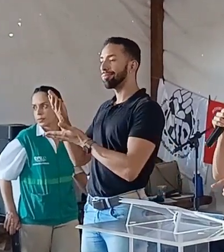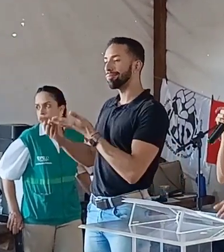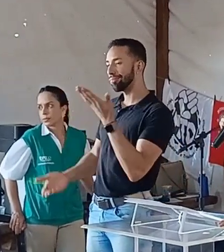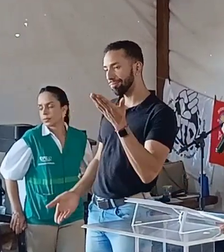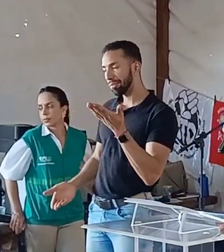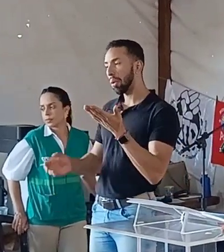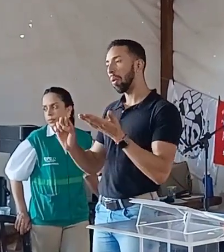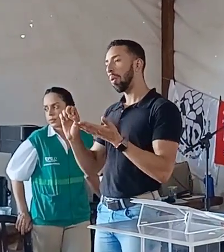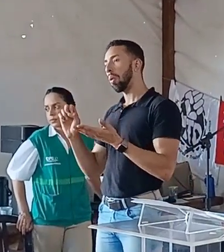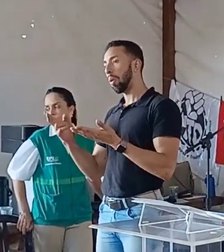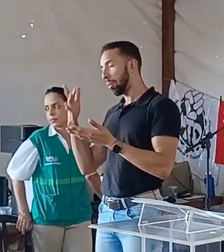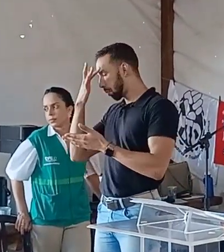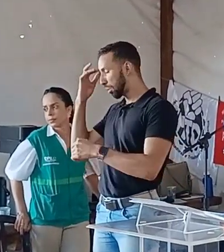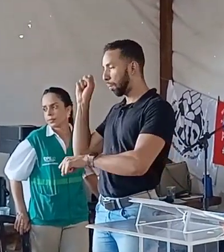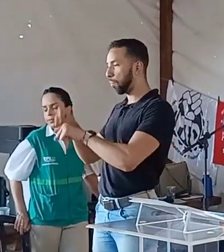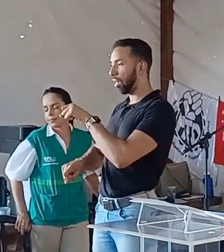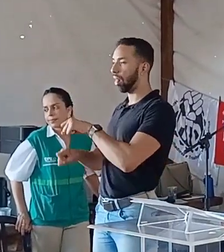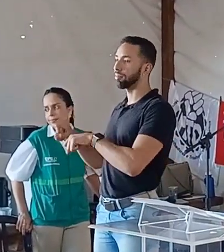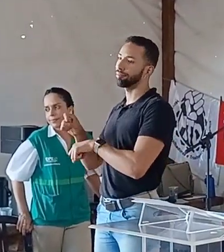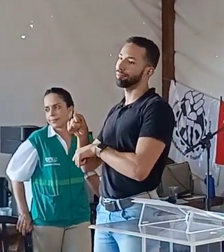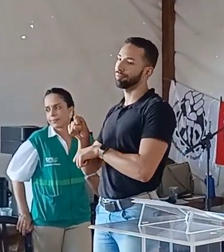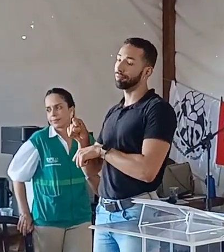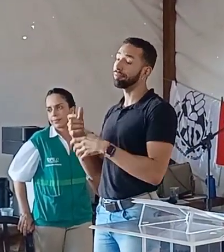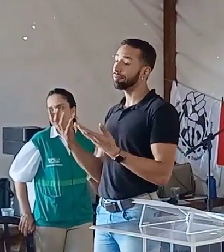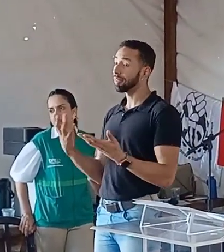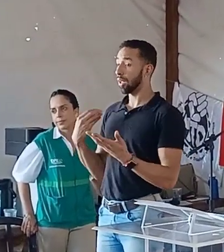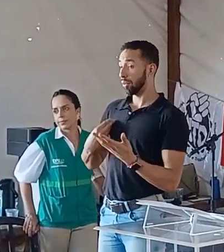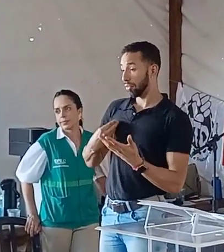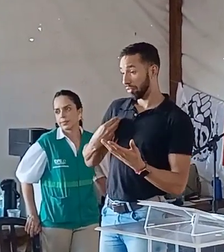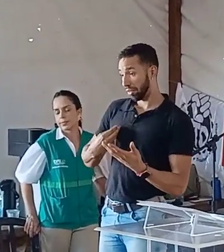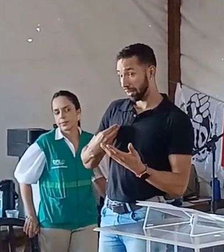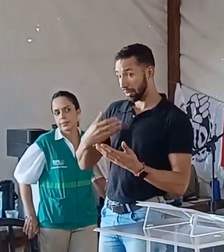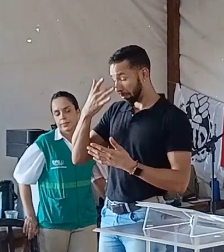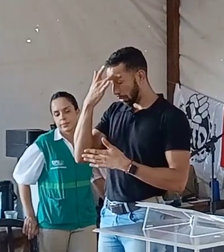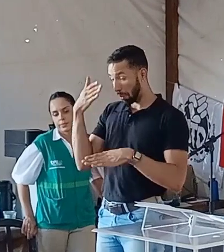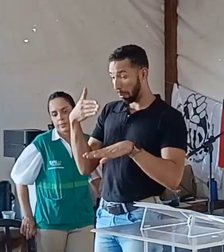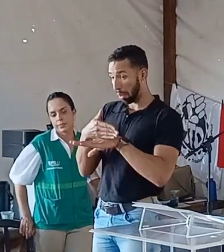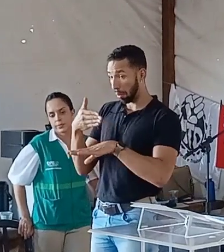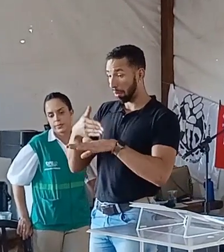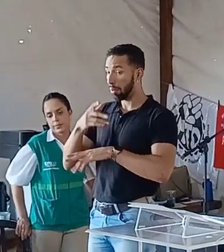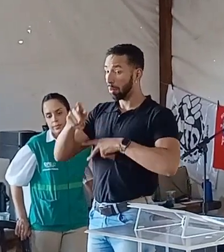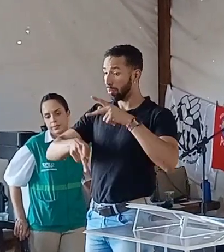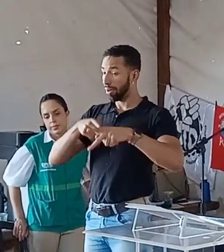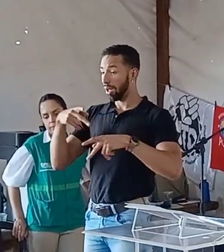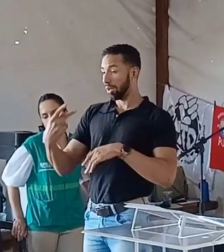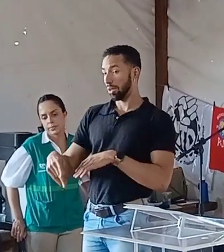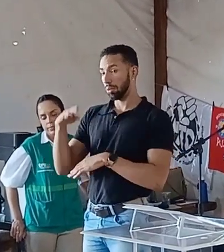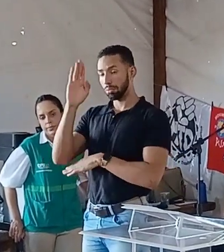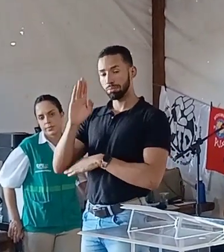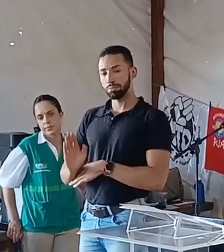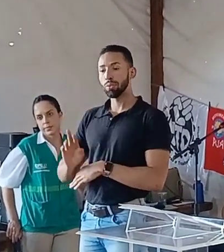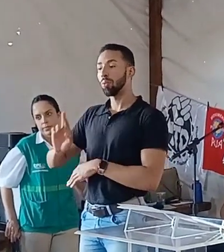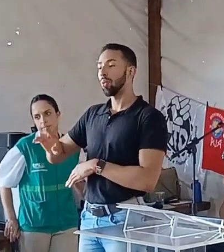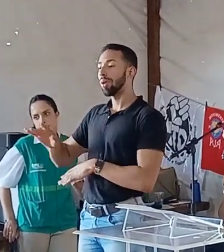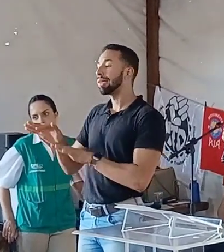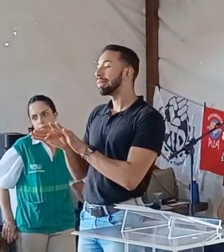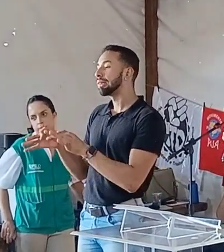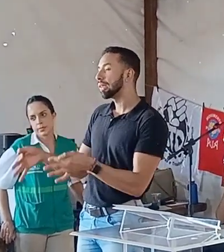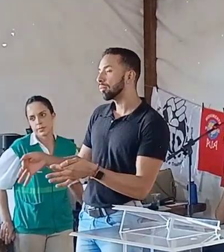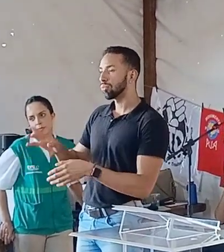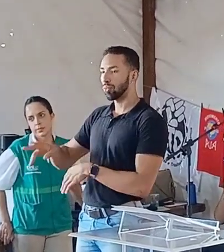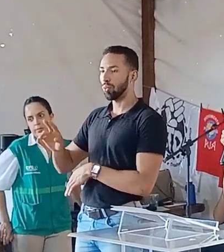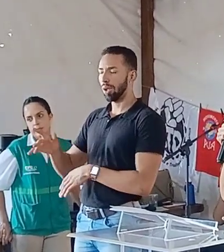foram assassinados. Então, a vida da participação popular nesse país não é simples, não